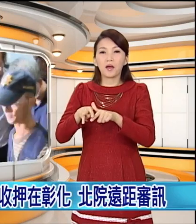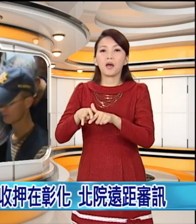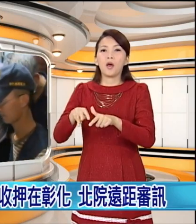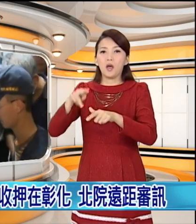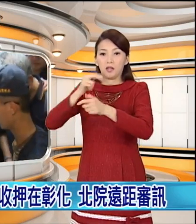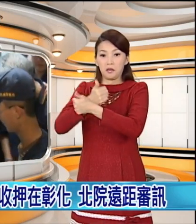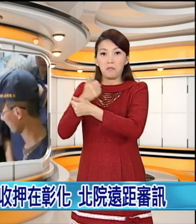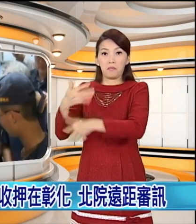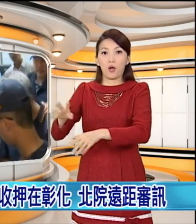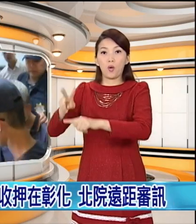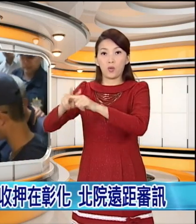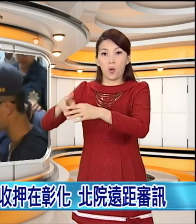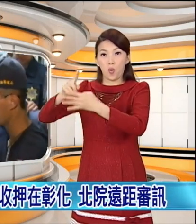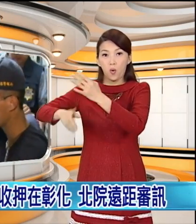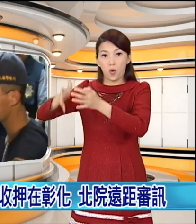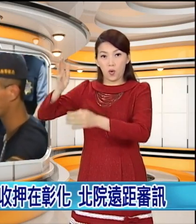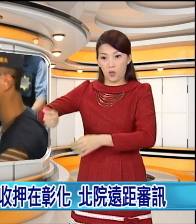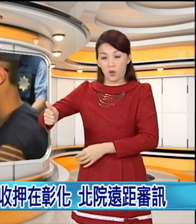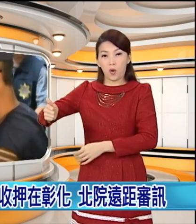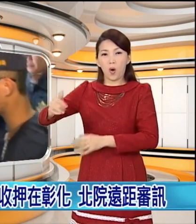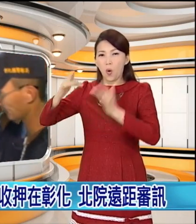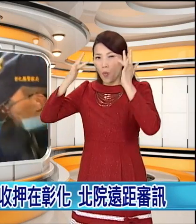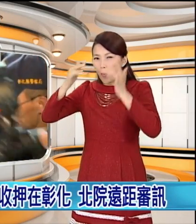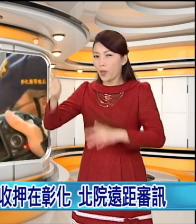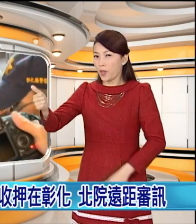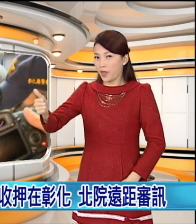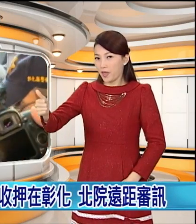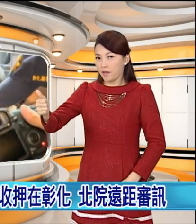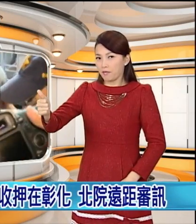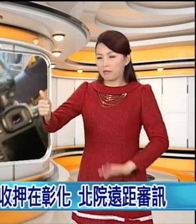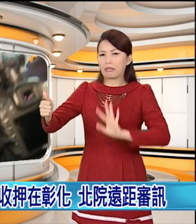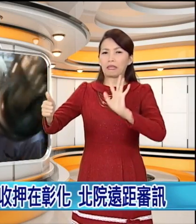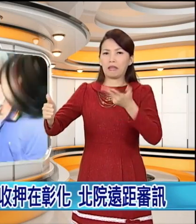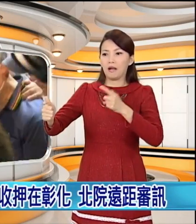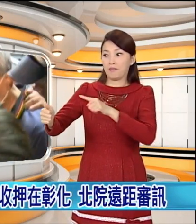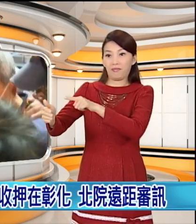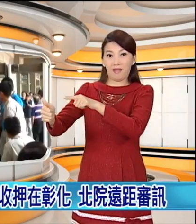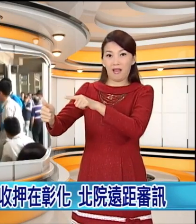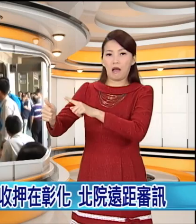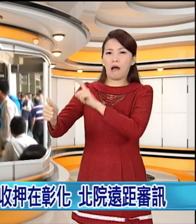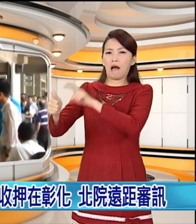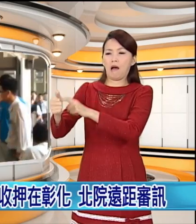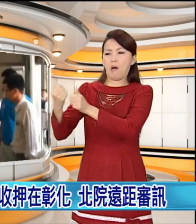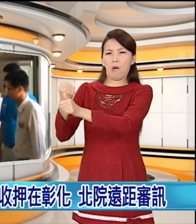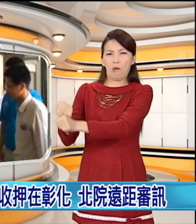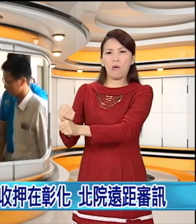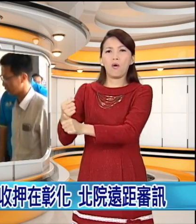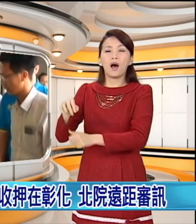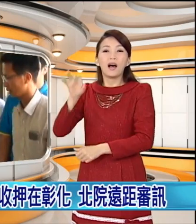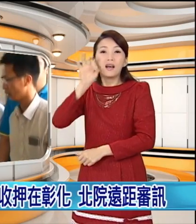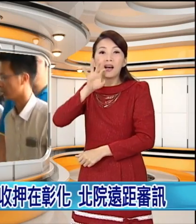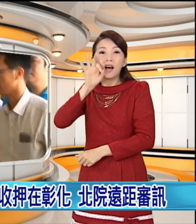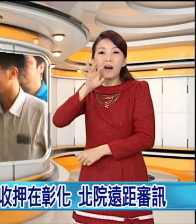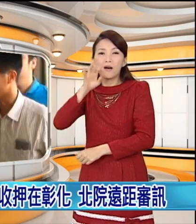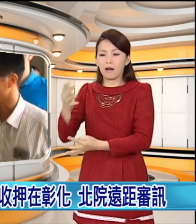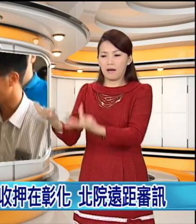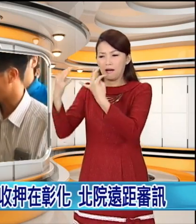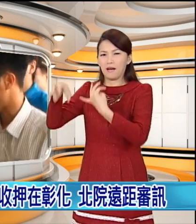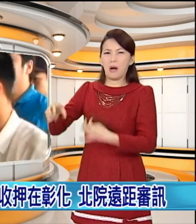守所，因此法院采取远距离视讯的方式来进行审问，而魏